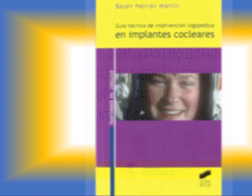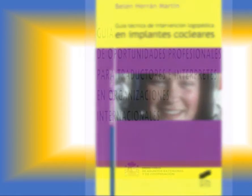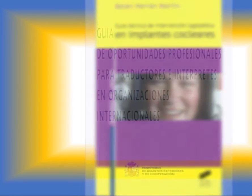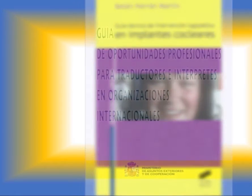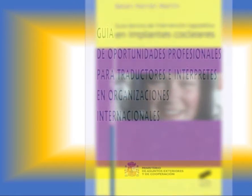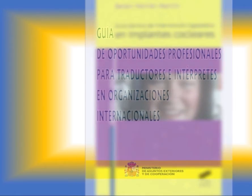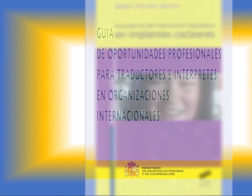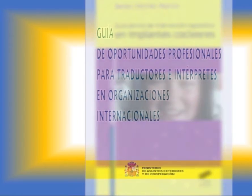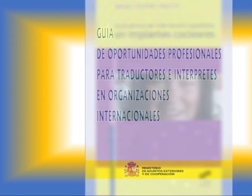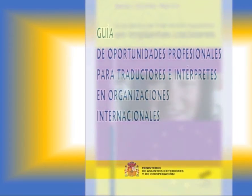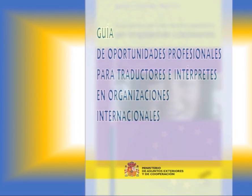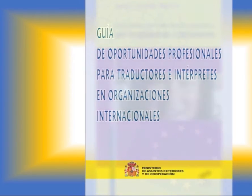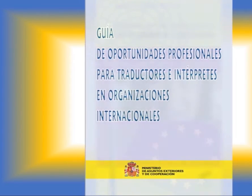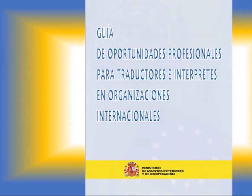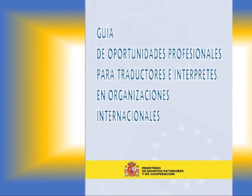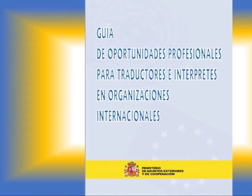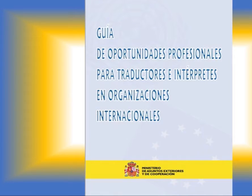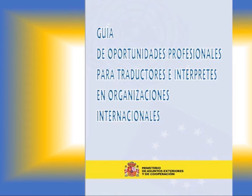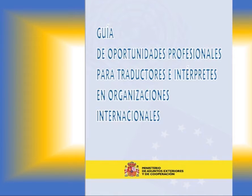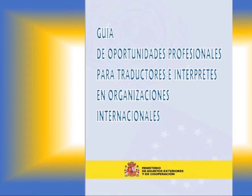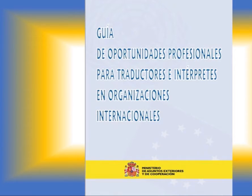Tchau, tchau.